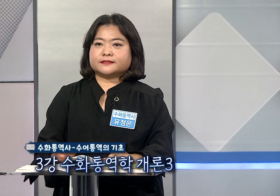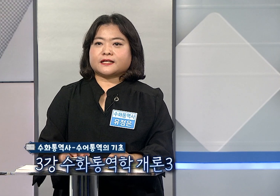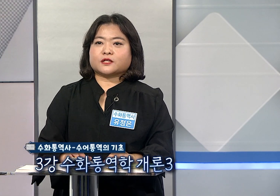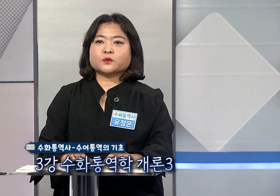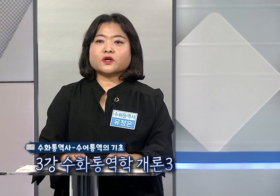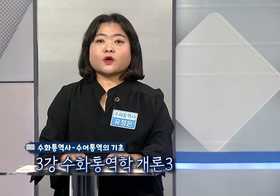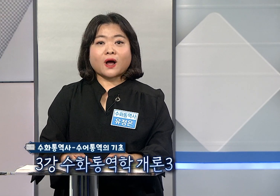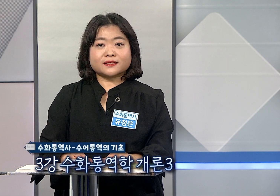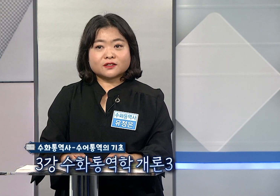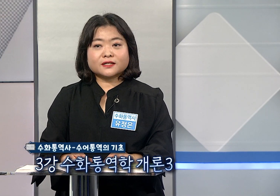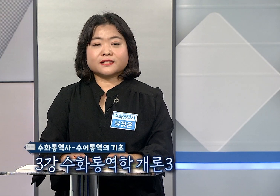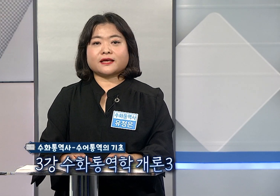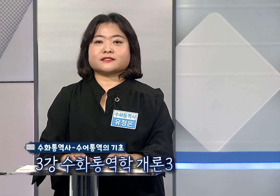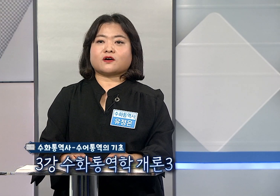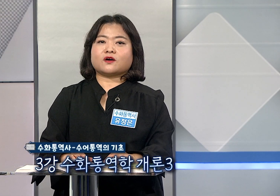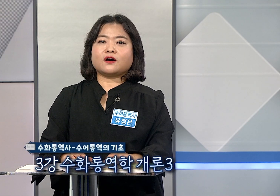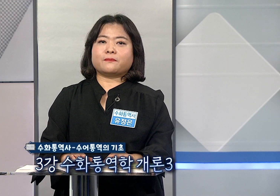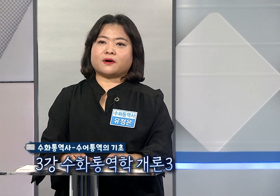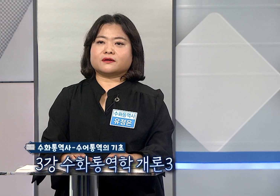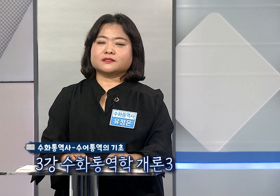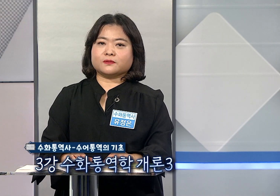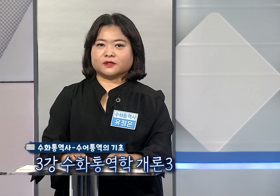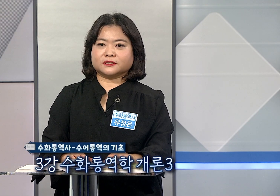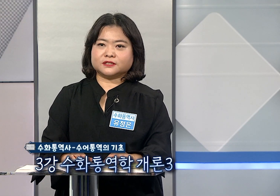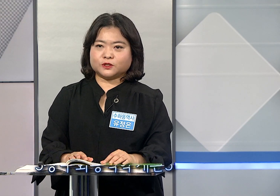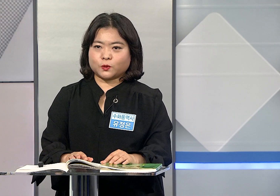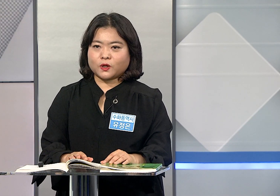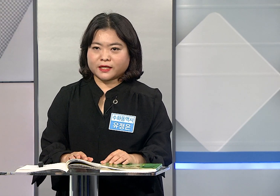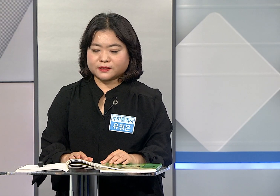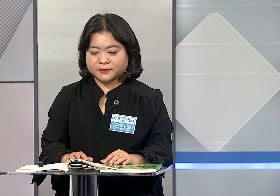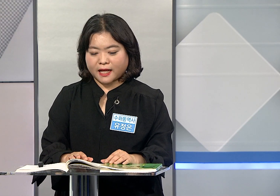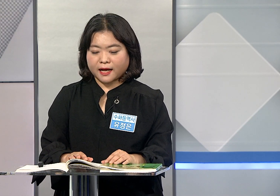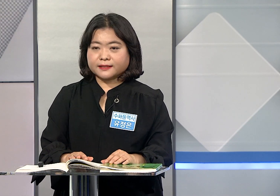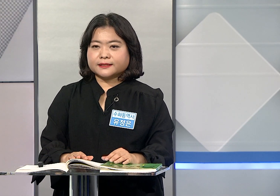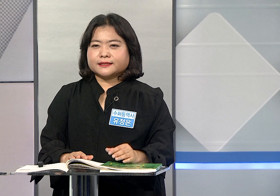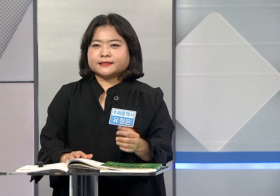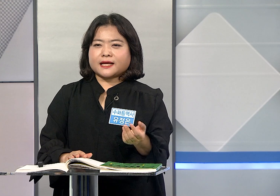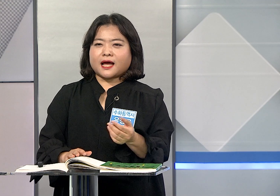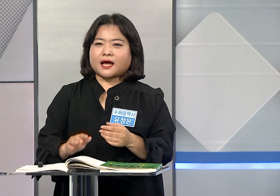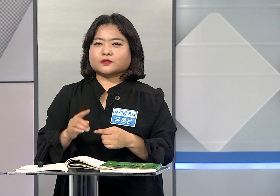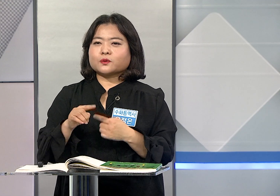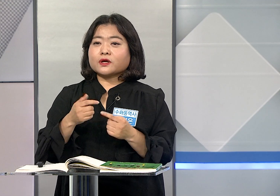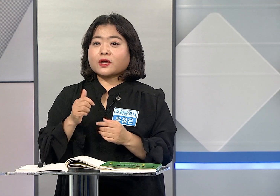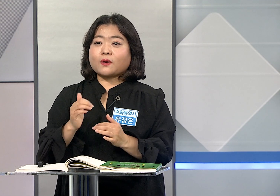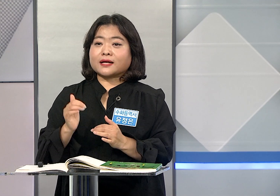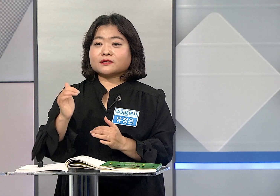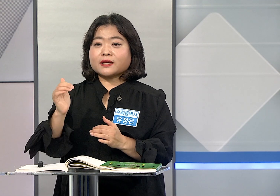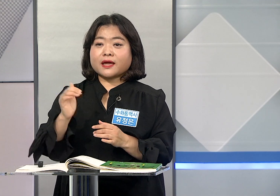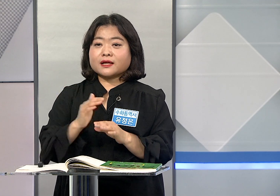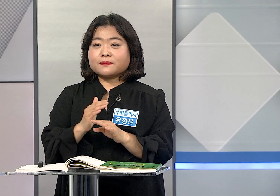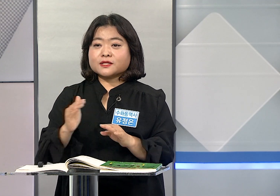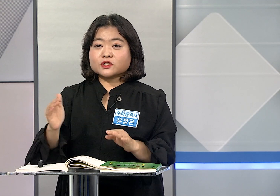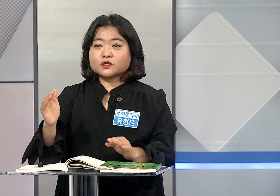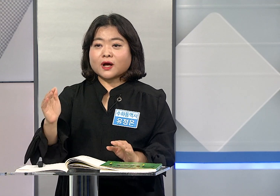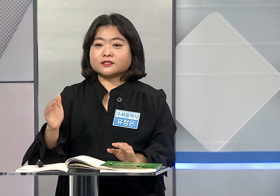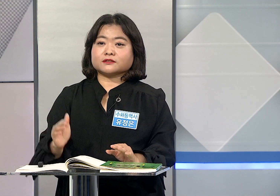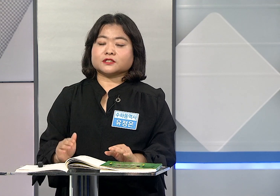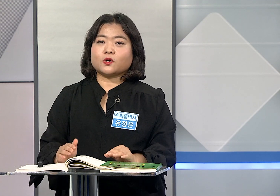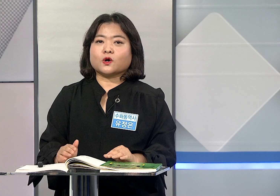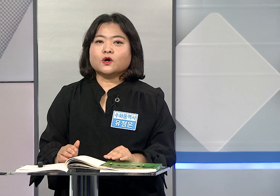자, 통역의 과정에 대해서 한번 설명을 드리도록 하겠습니다. 자, 통역의 과정의 일반적인 과정은요.